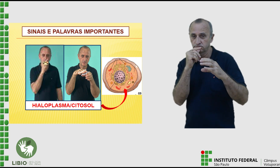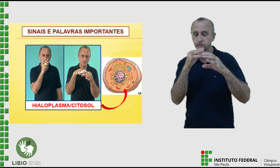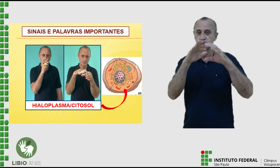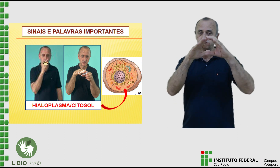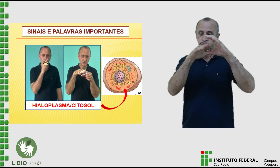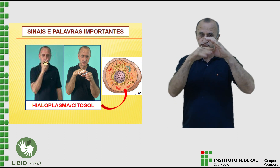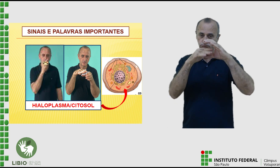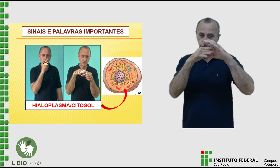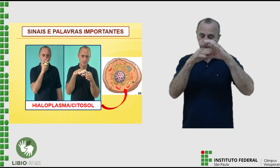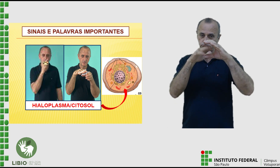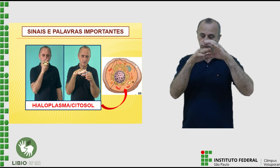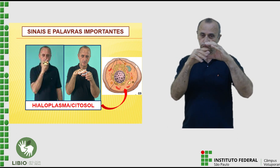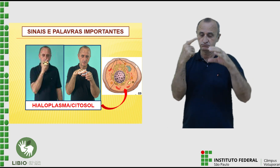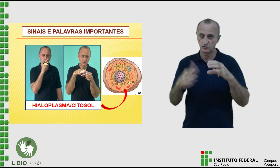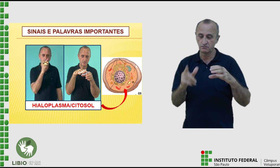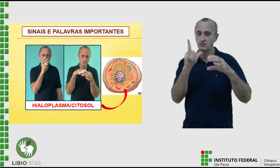hialoplasma